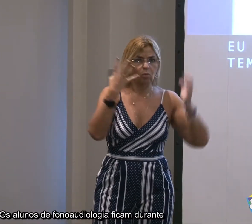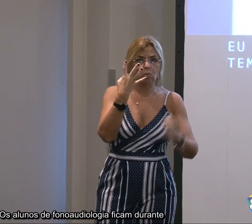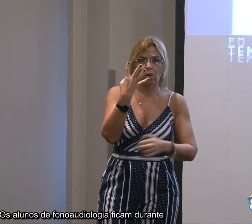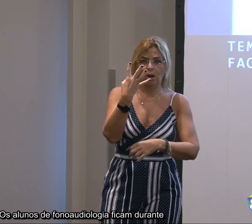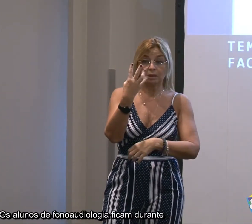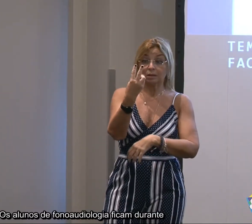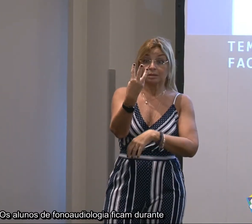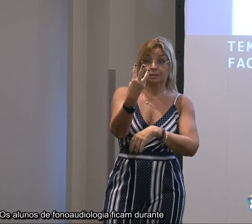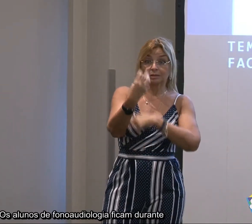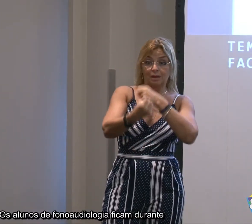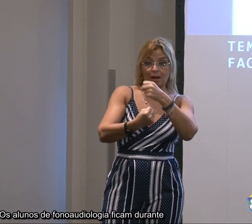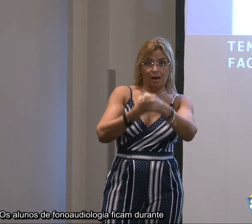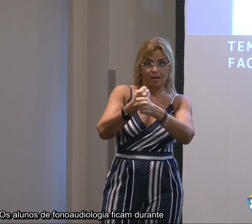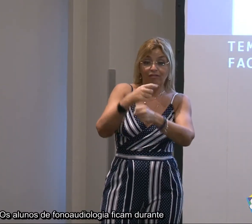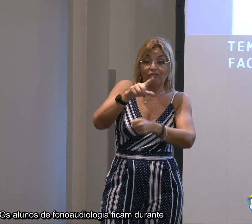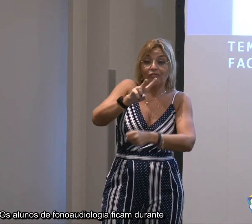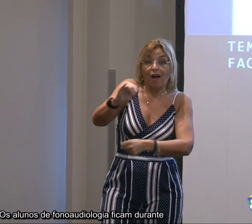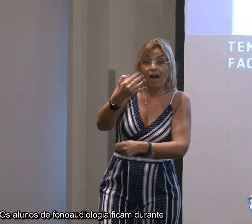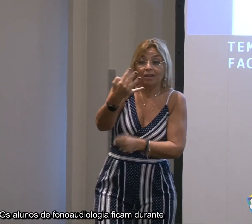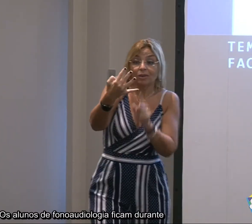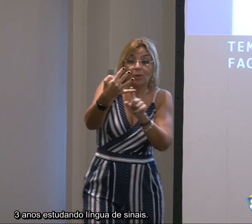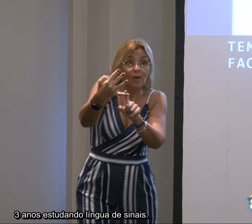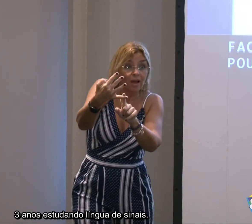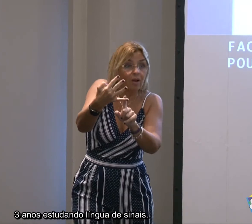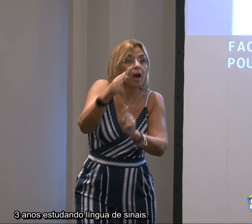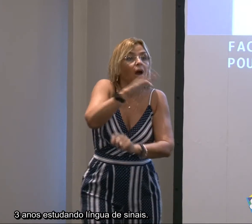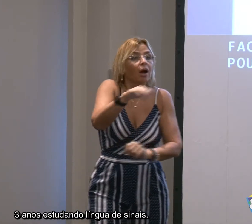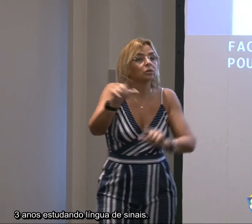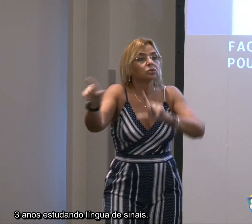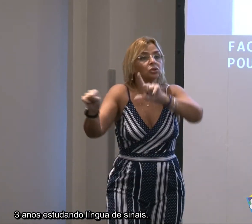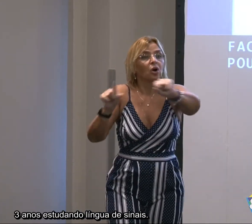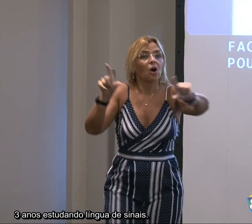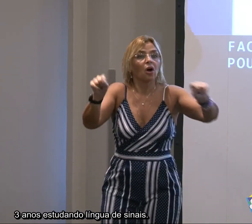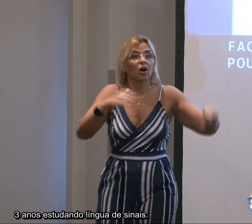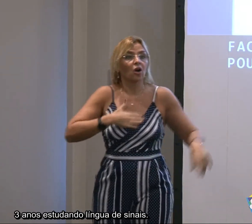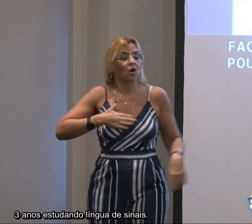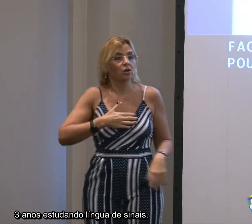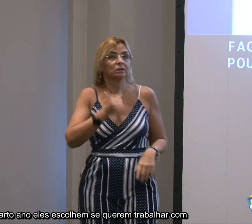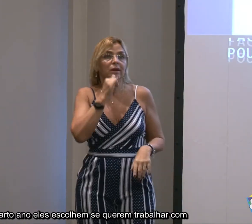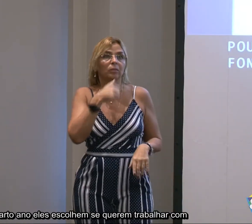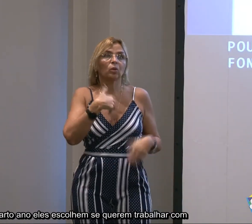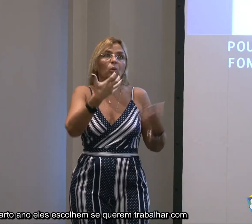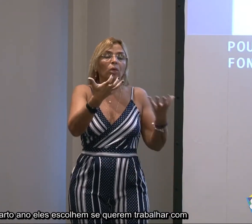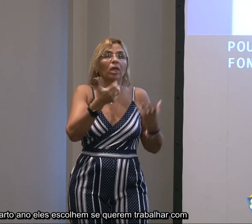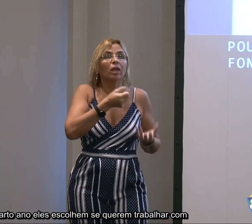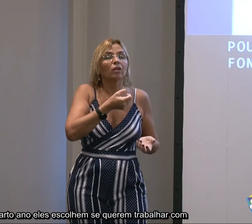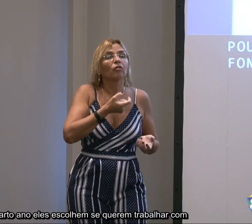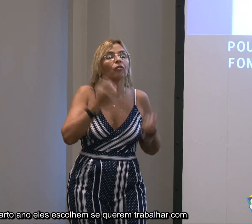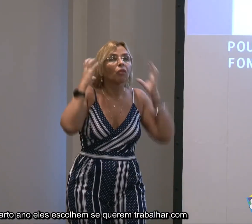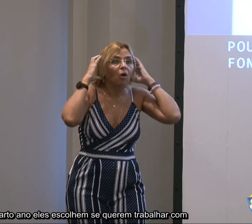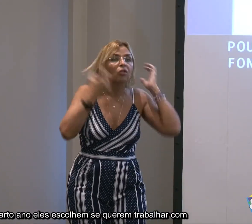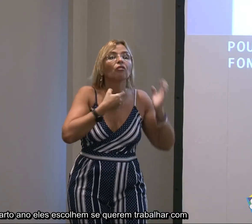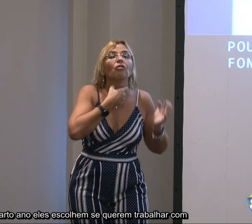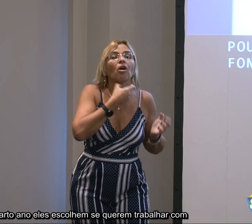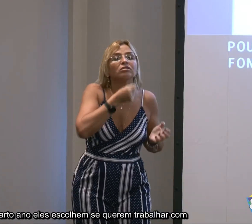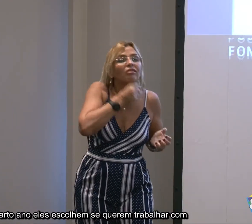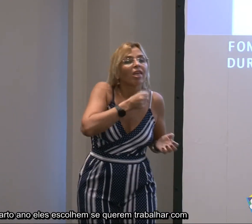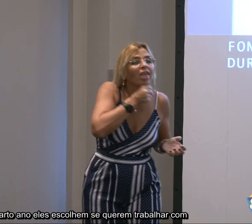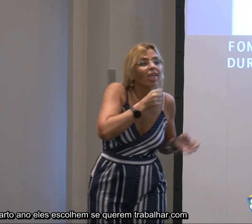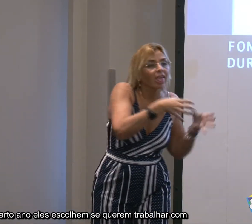Os alunos de fonoaudiologia, eles ficam durante 3 anos estudando língua de sinais. No 4º ano, eles escolhem se eles querem